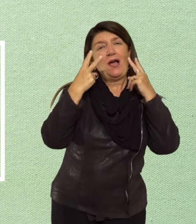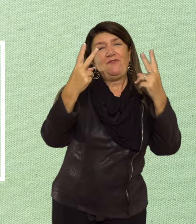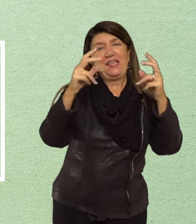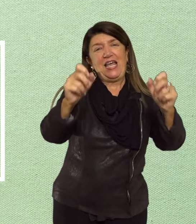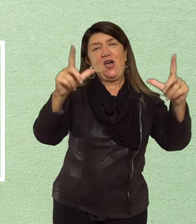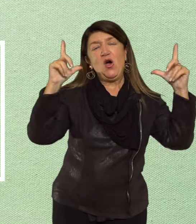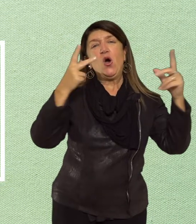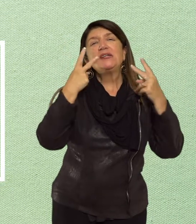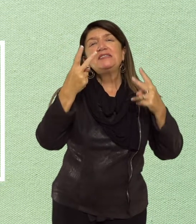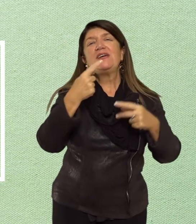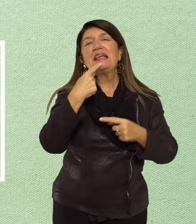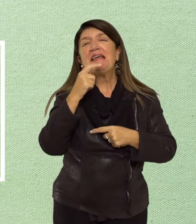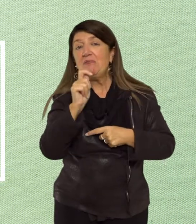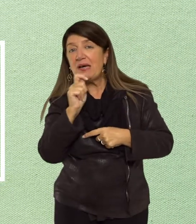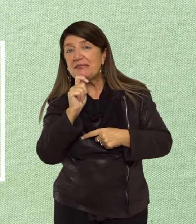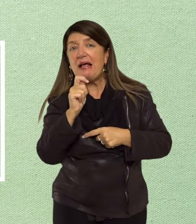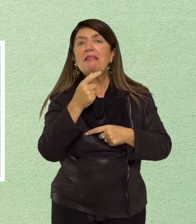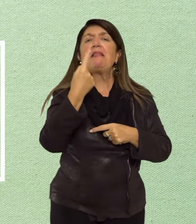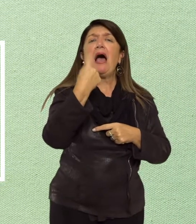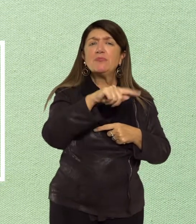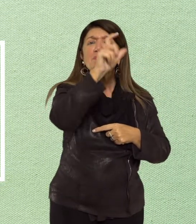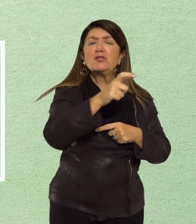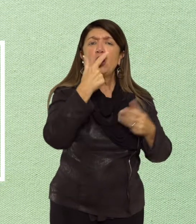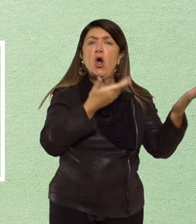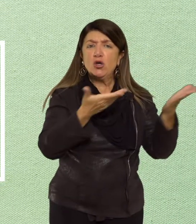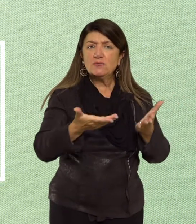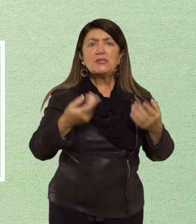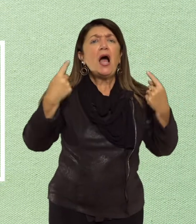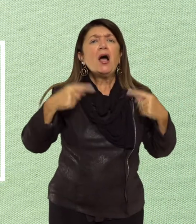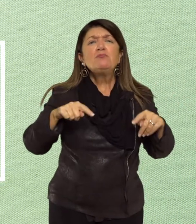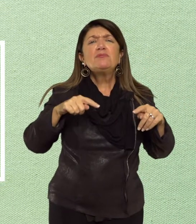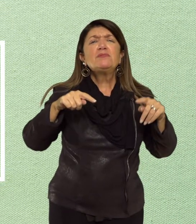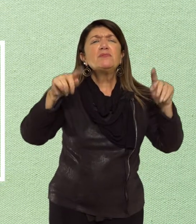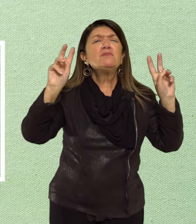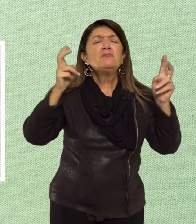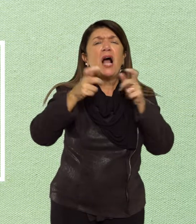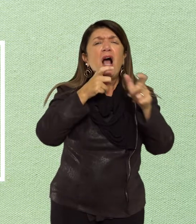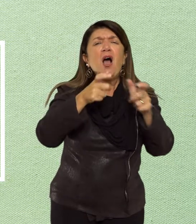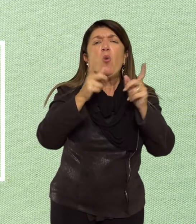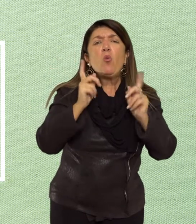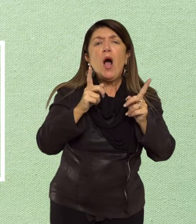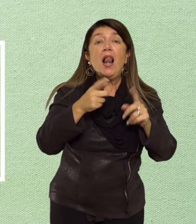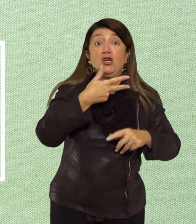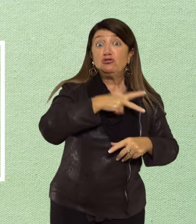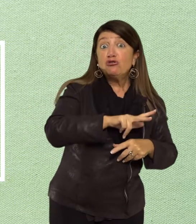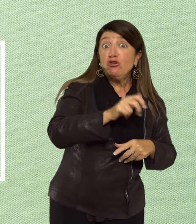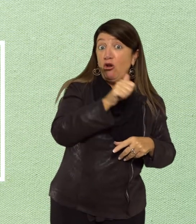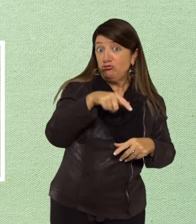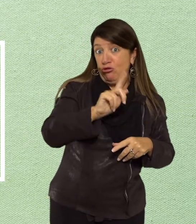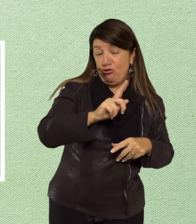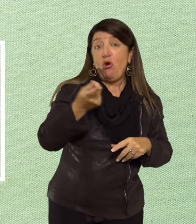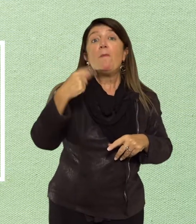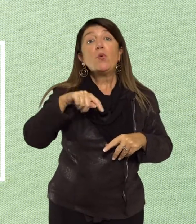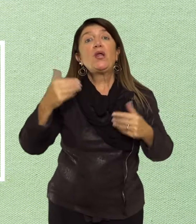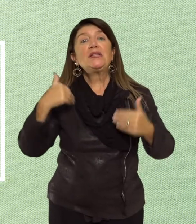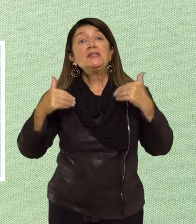potete vedere gli ospiti. Di cosa si parlerà? Si parlerà di tantissimi argomenti, di sociale, ma non solo, di disabilità, ma non solo,